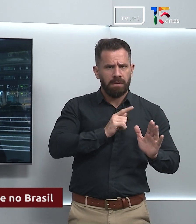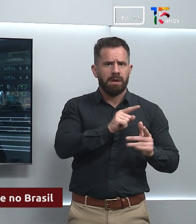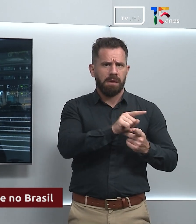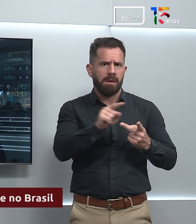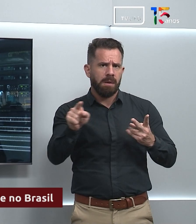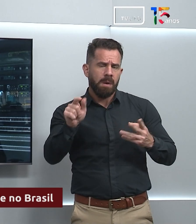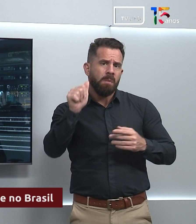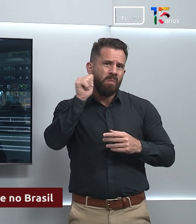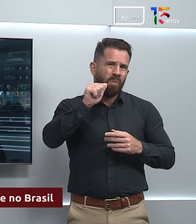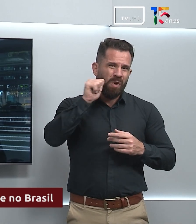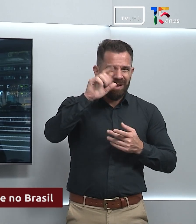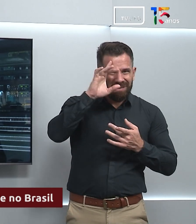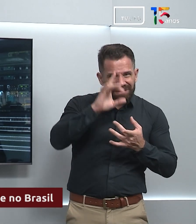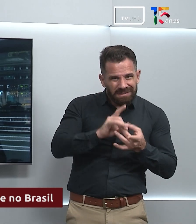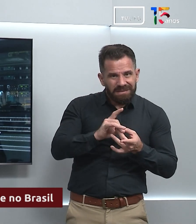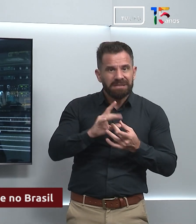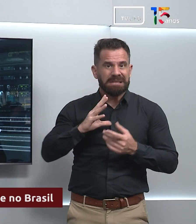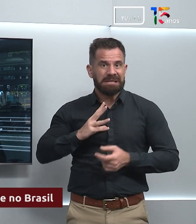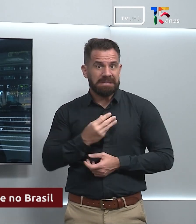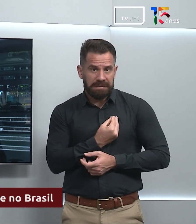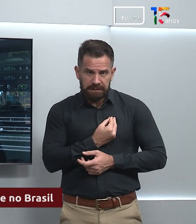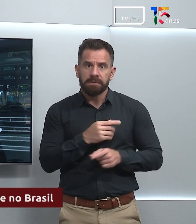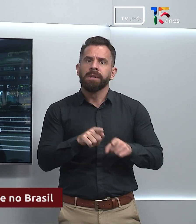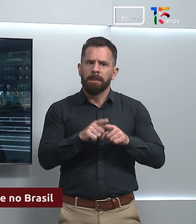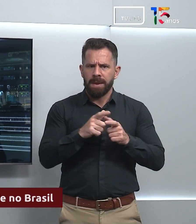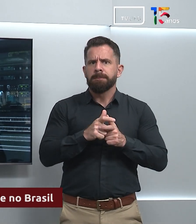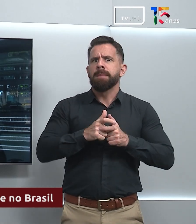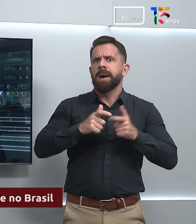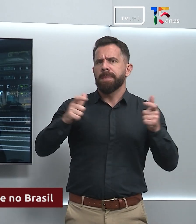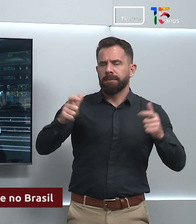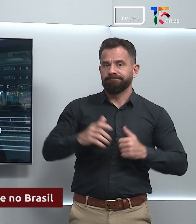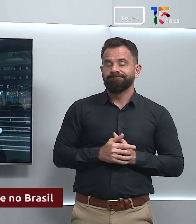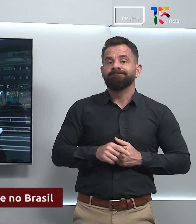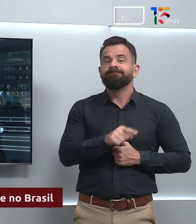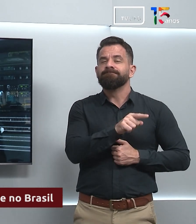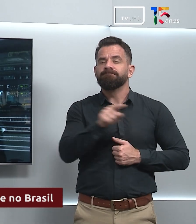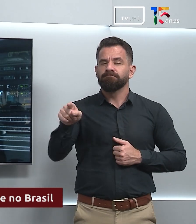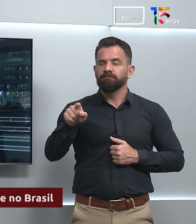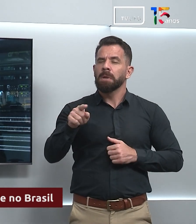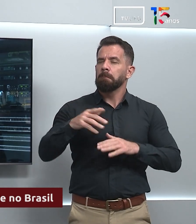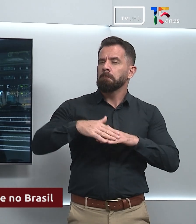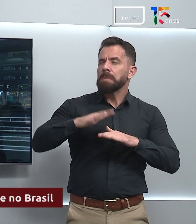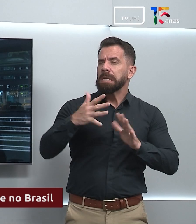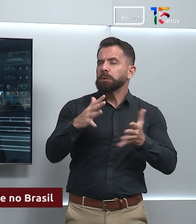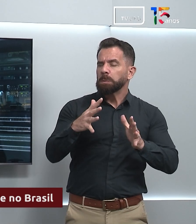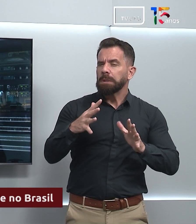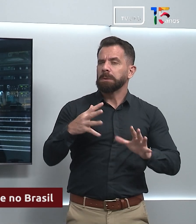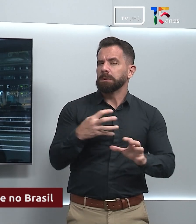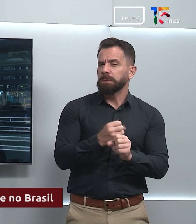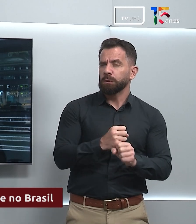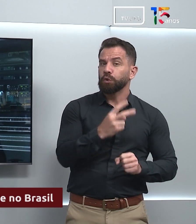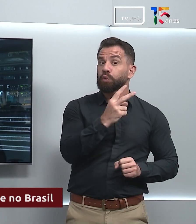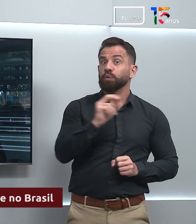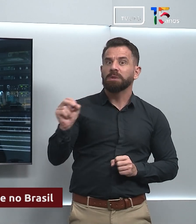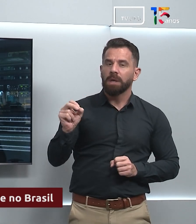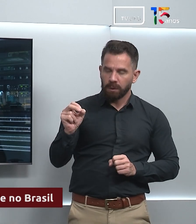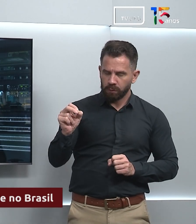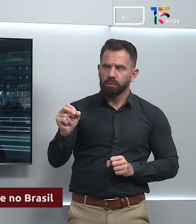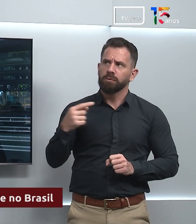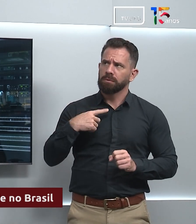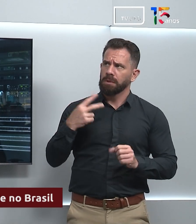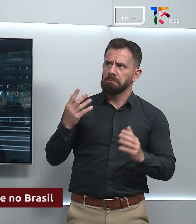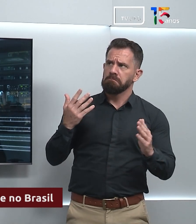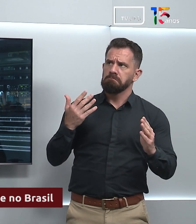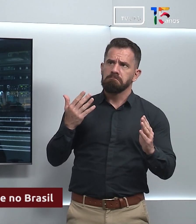tem crescido expressivamente. Elas representam mais de 200 casos registrados no prazo de 2